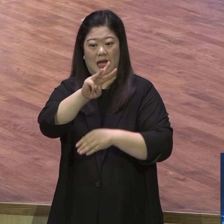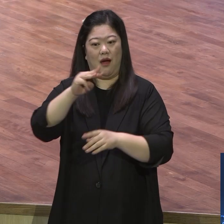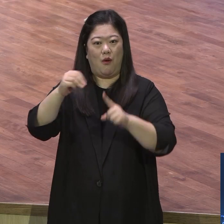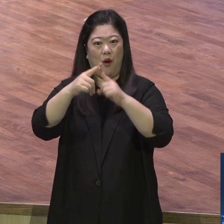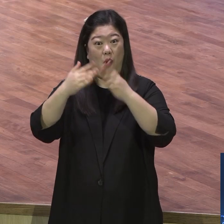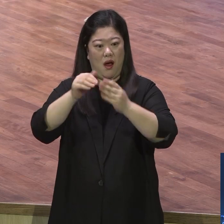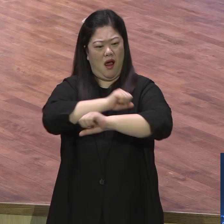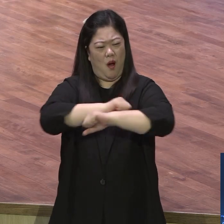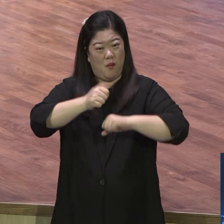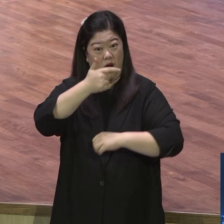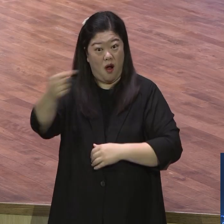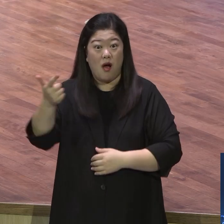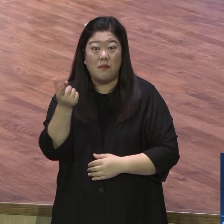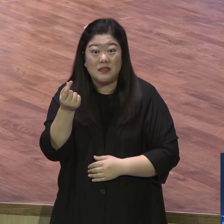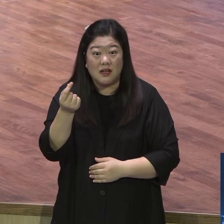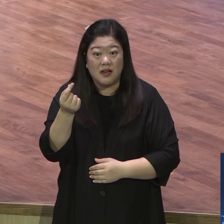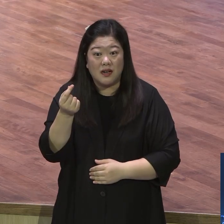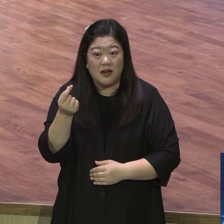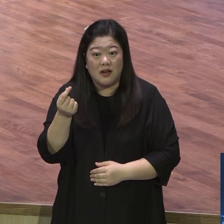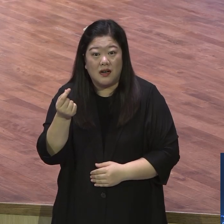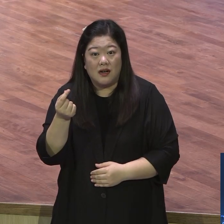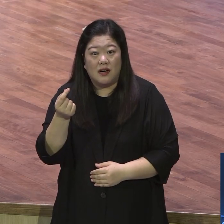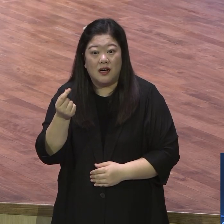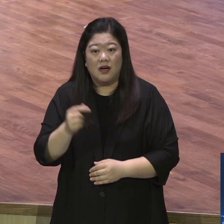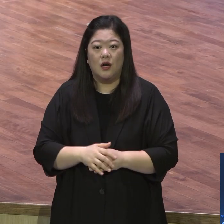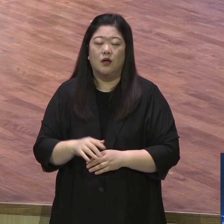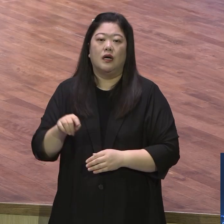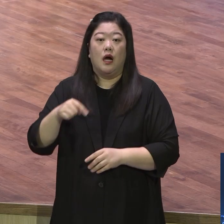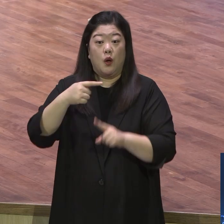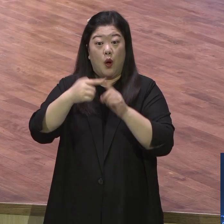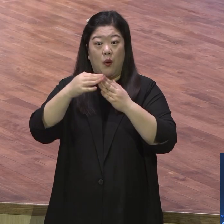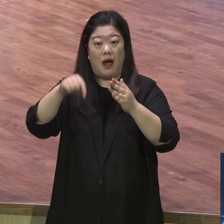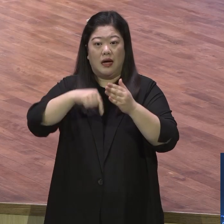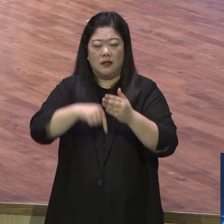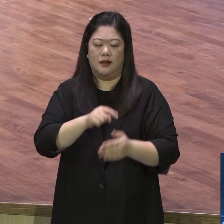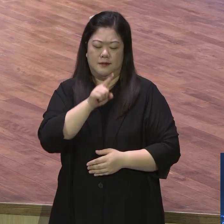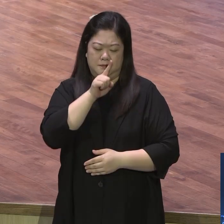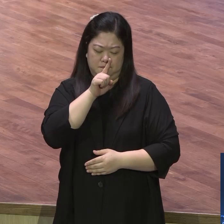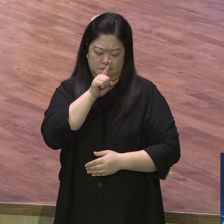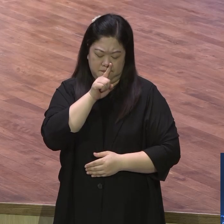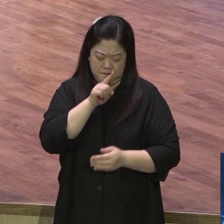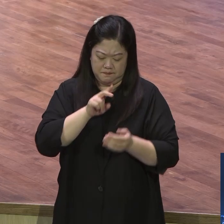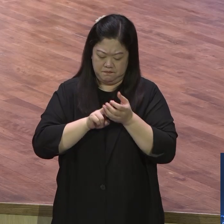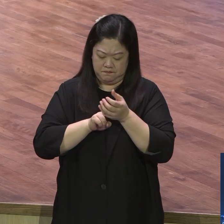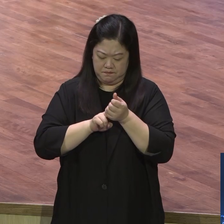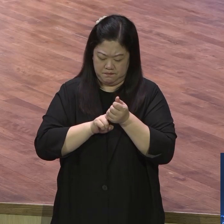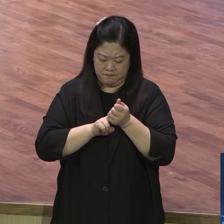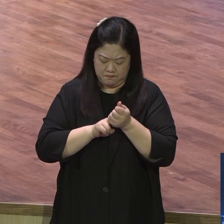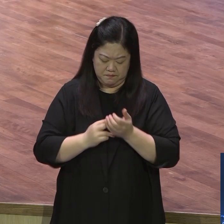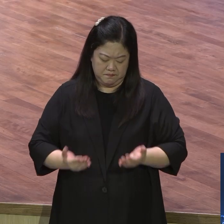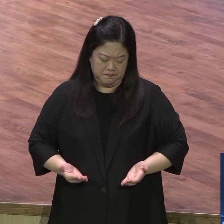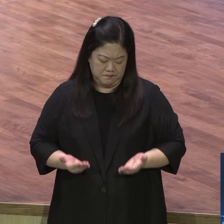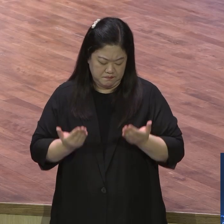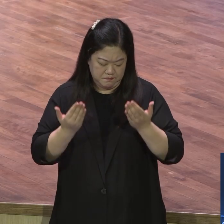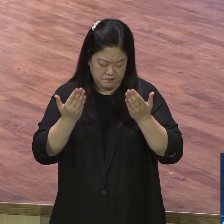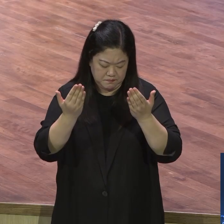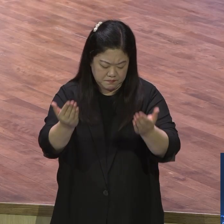한 분인데 아무도 몰라요 근데 제일 많이 헌신하고 있어요